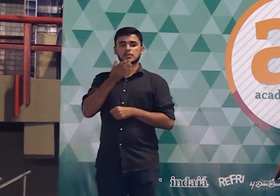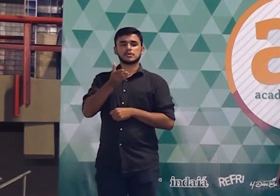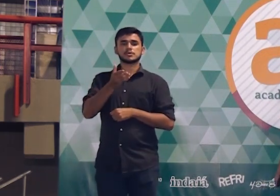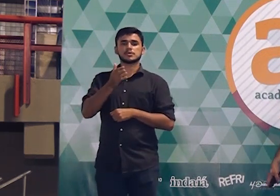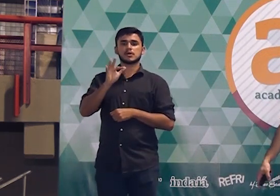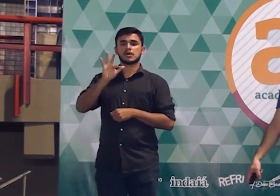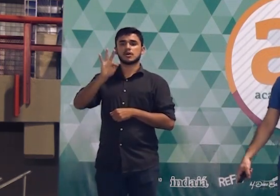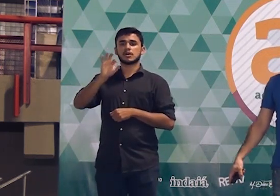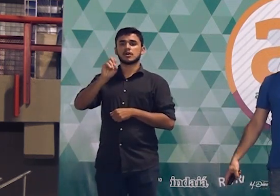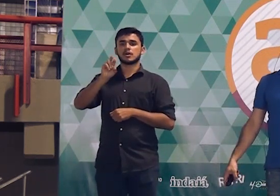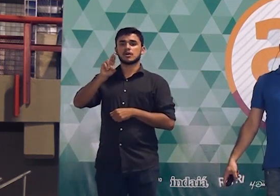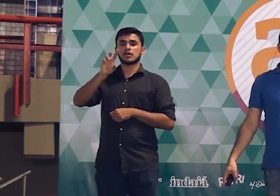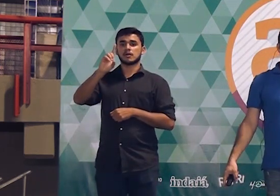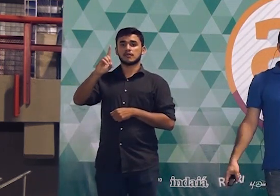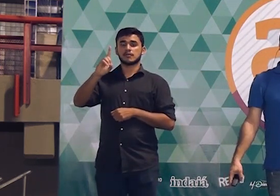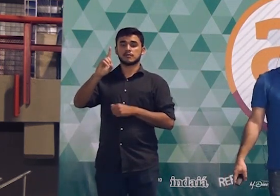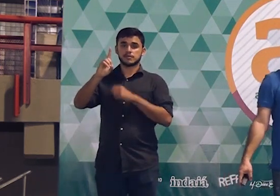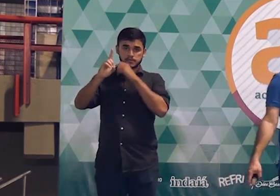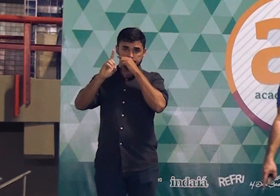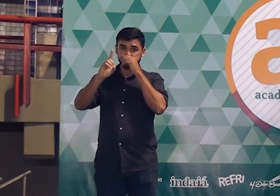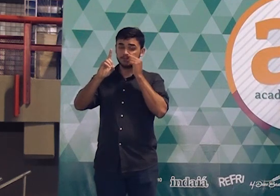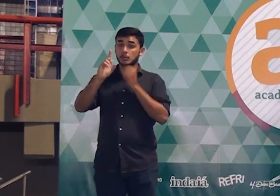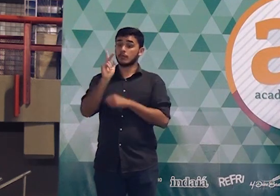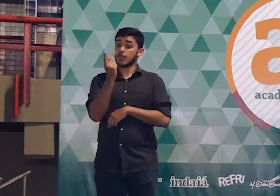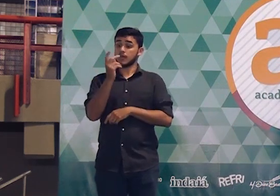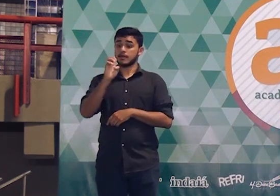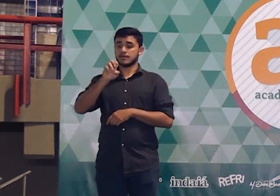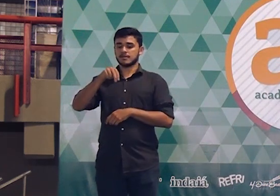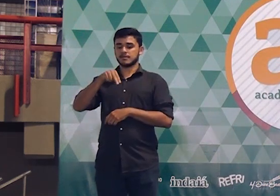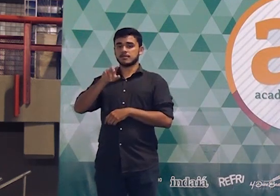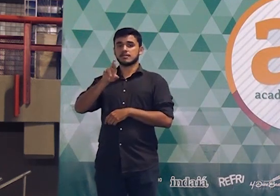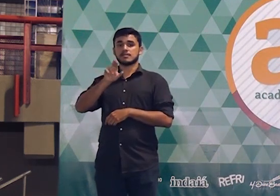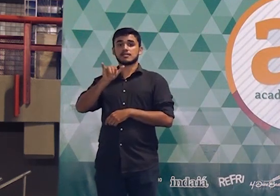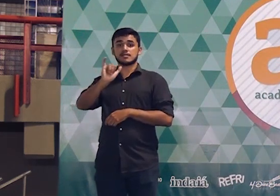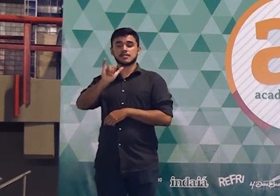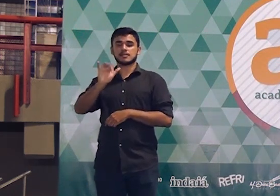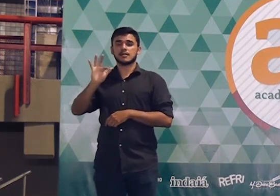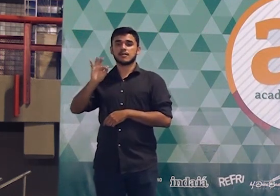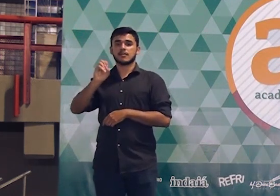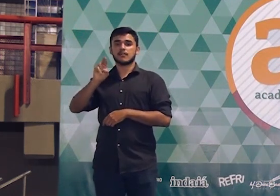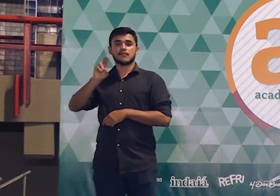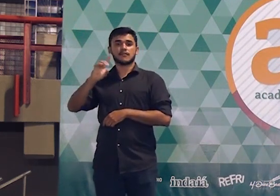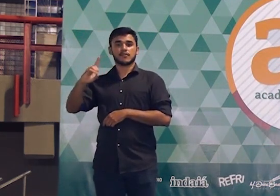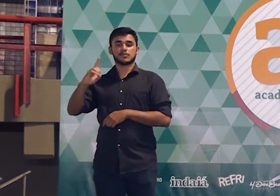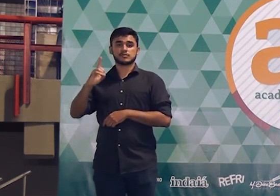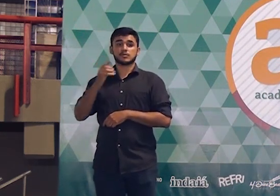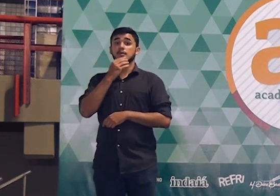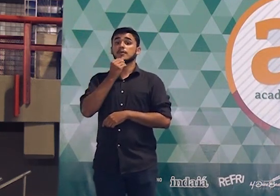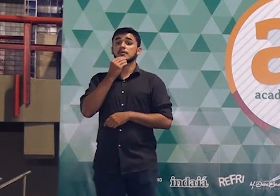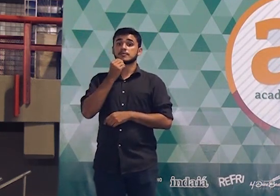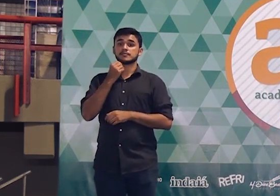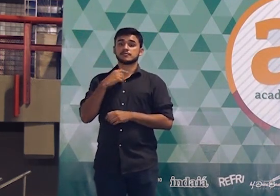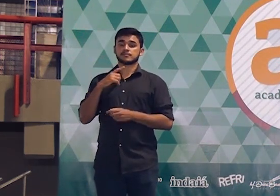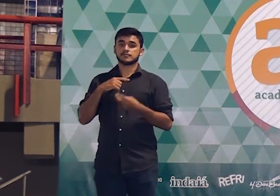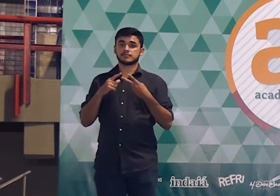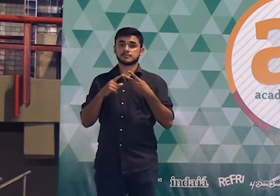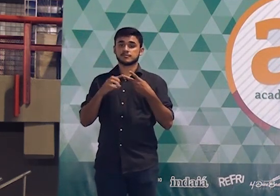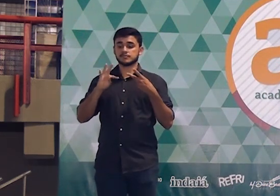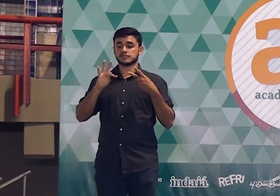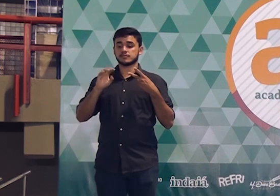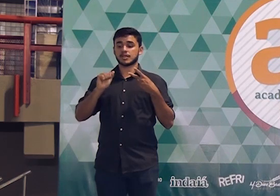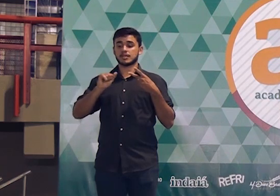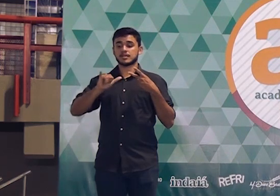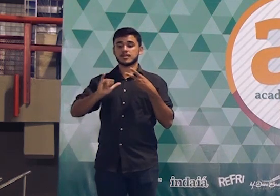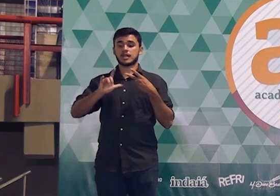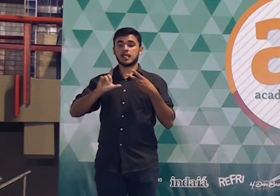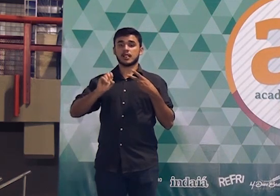elemento? Ford, o Henry Ford. Só tem o Ford de importante? Não, tem o Taylor, não